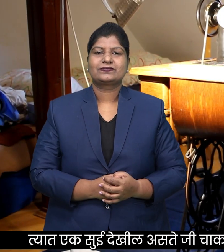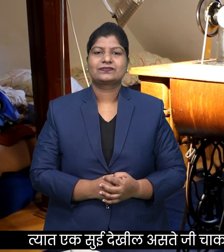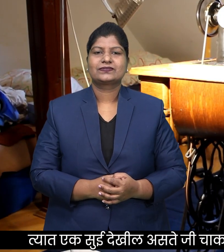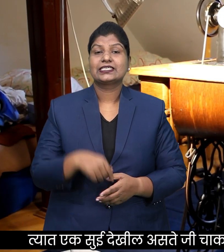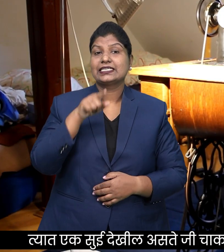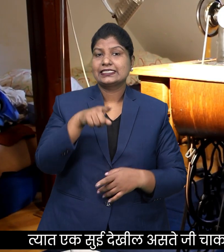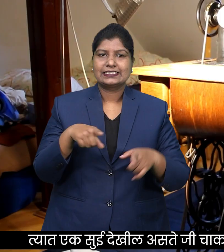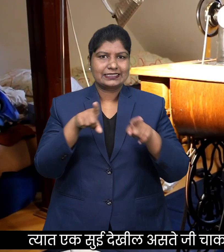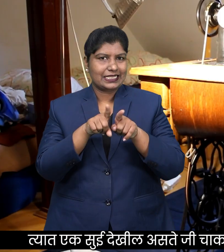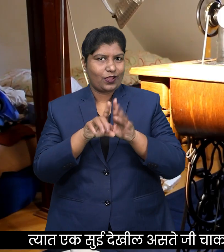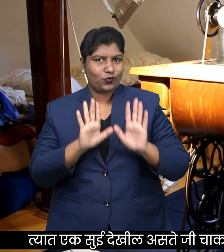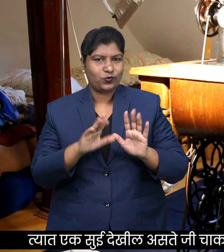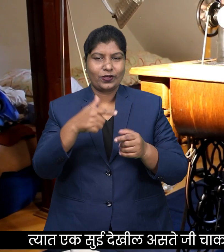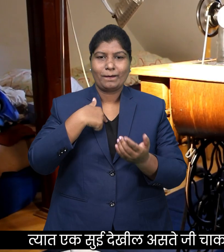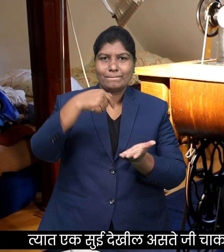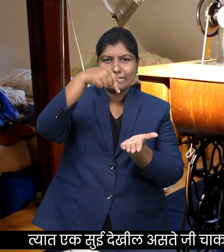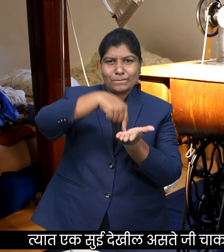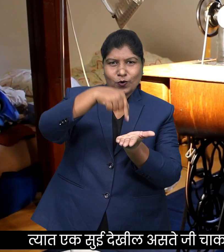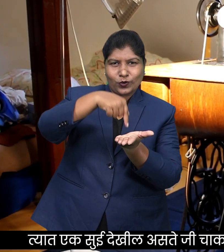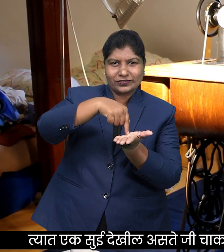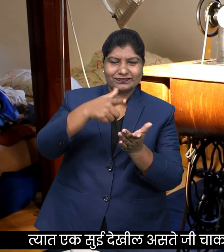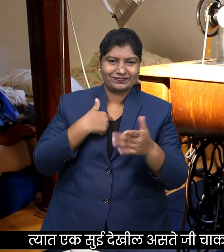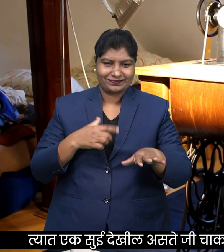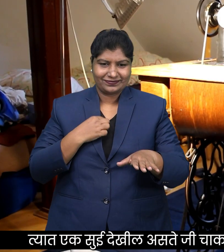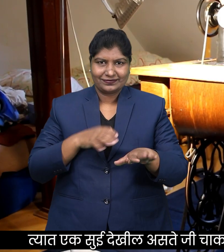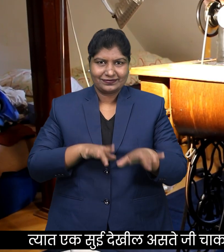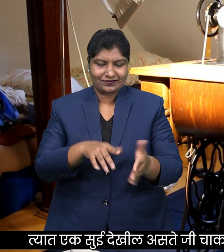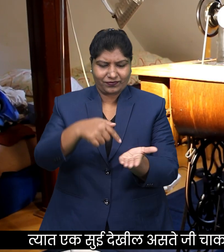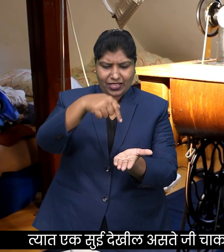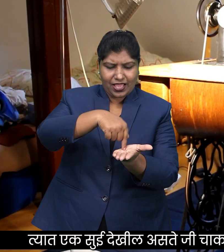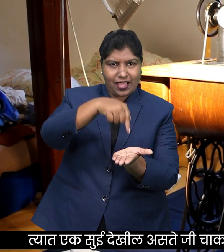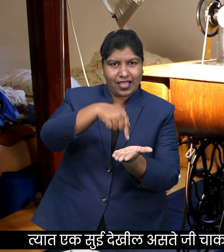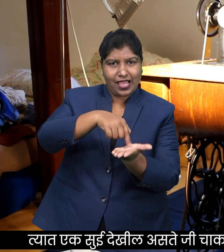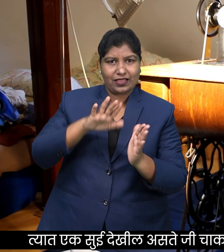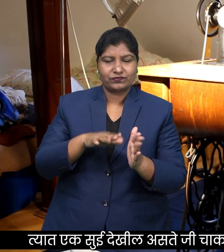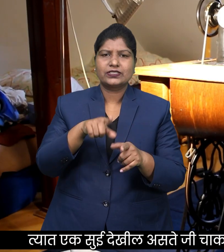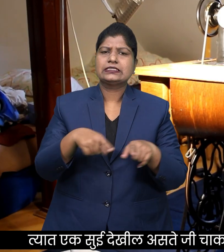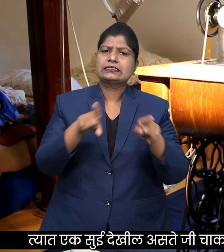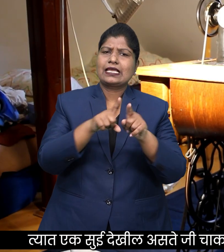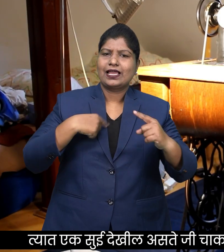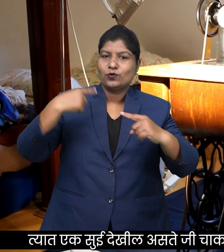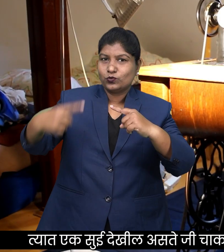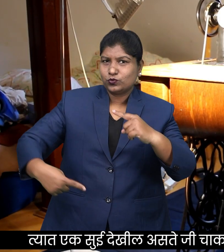त्यात एक सुई देखील असते जी चाक फिरत असताना सतत वर खाली फिरते.